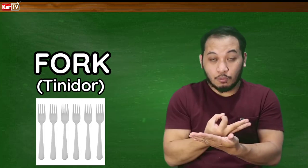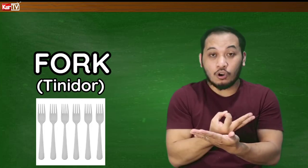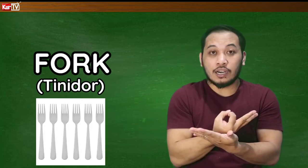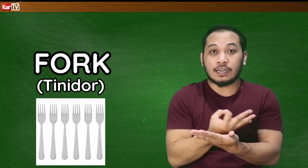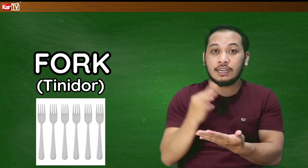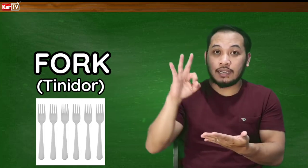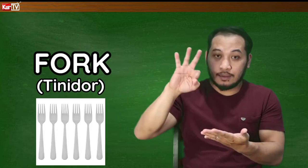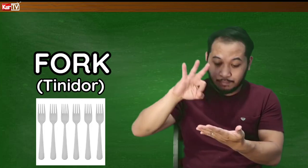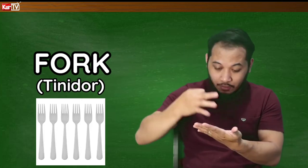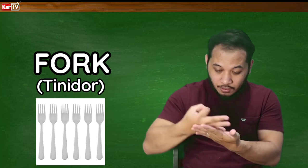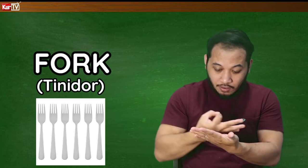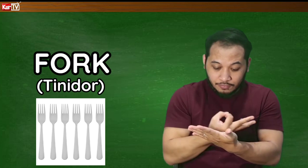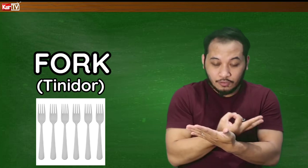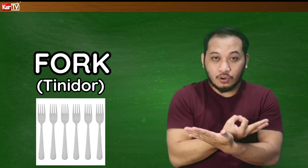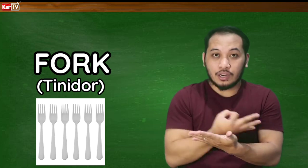Pork. Pork.